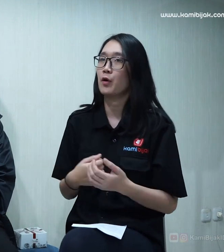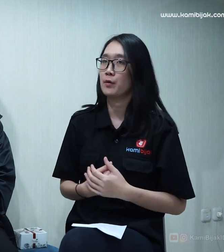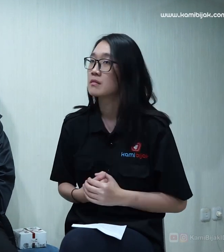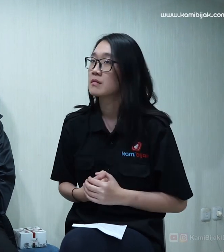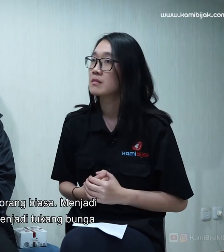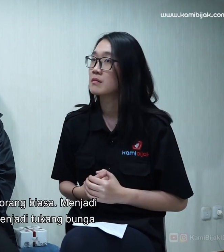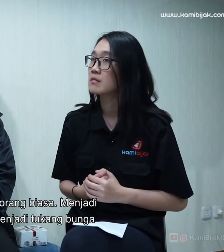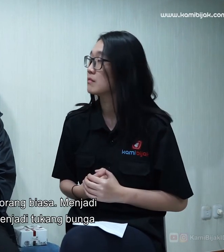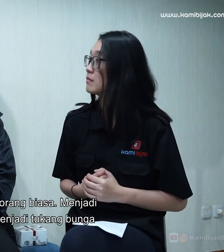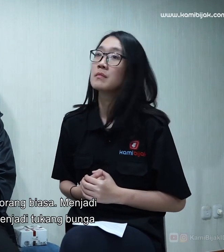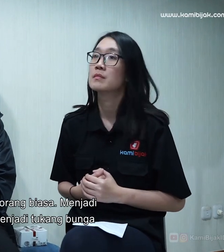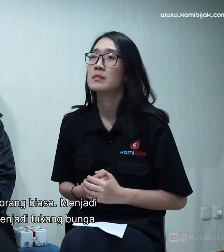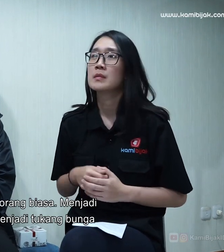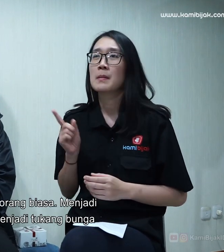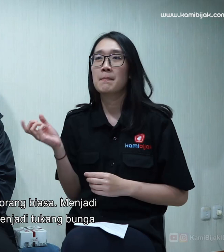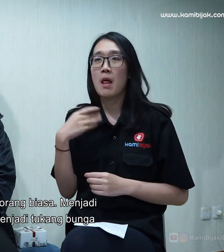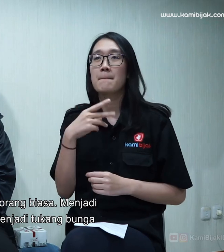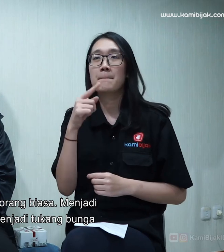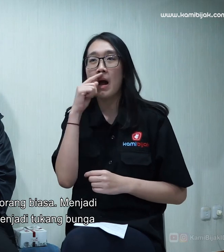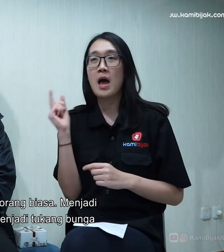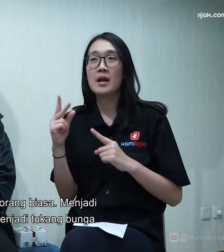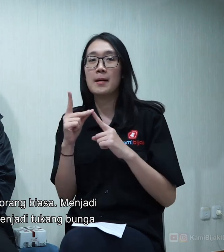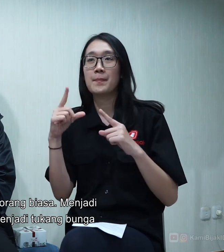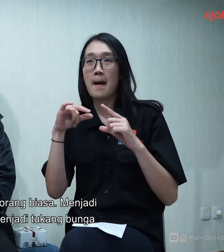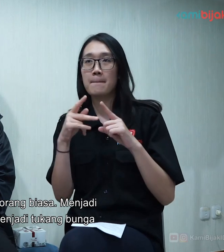biasanya Bapak menjadi orang biasa,